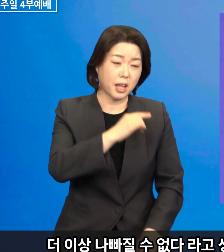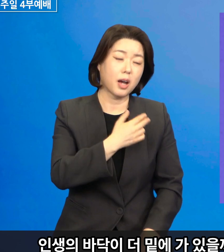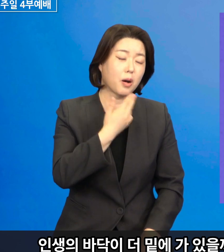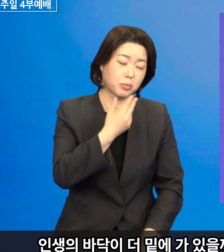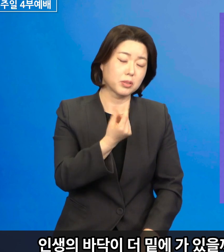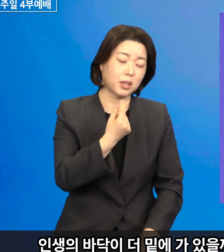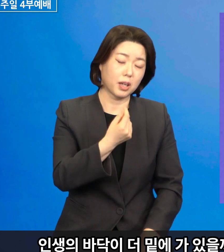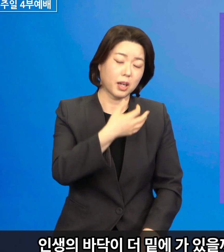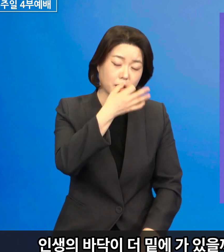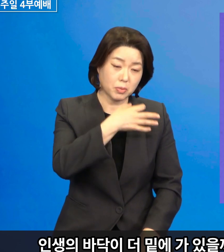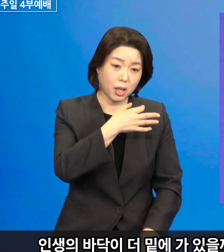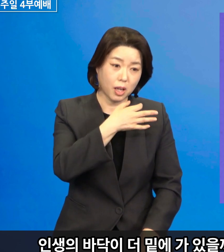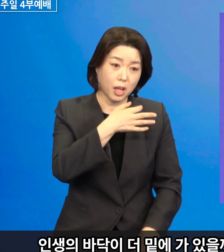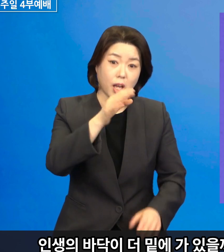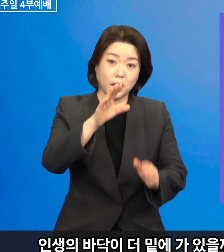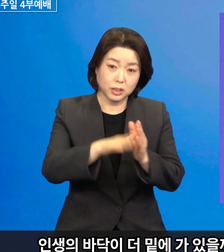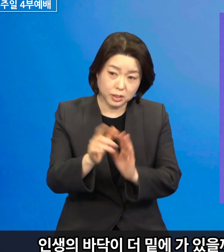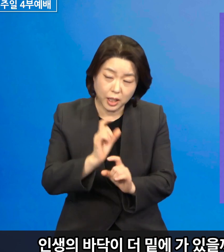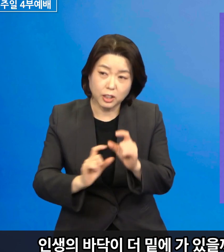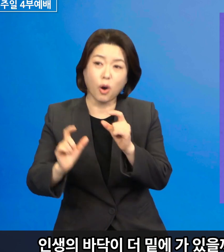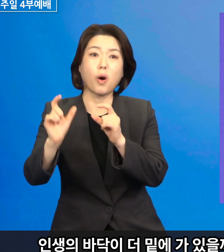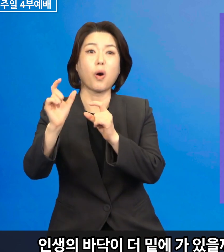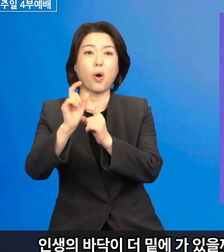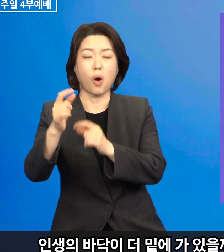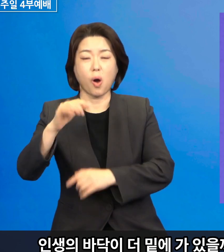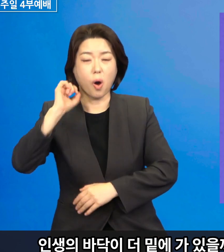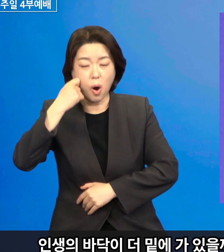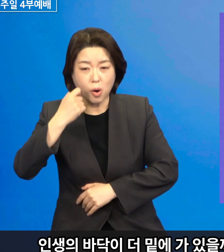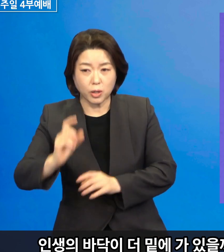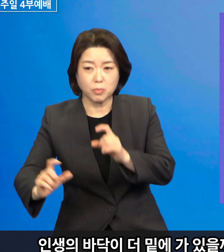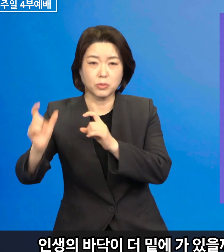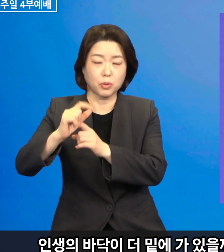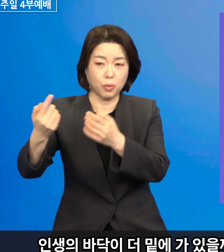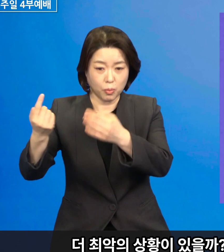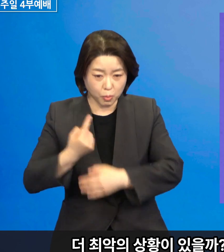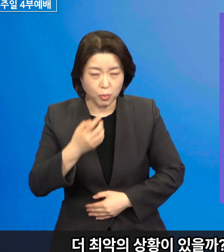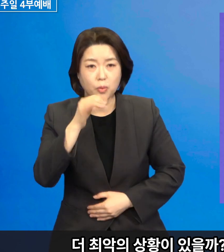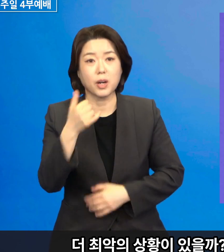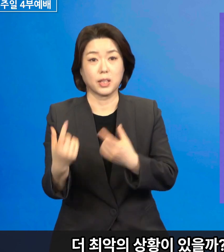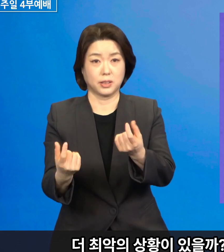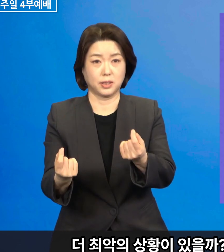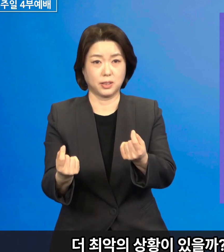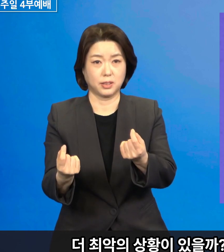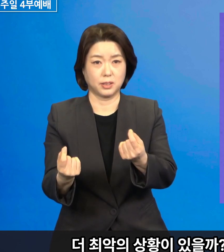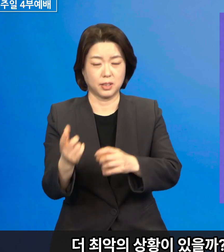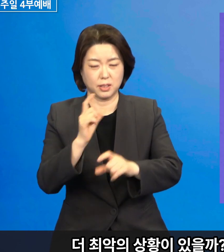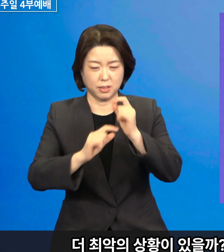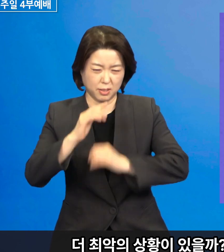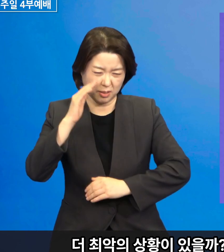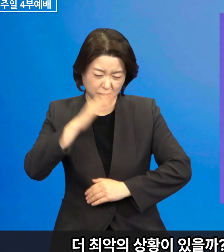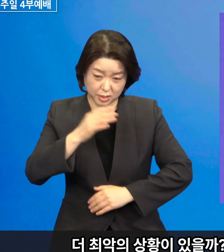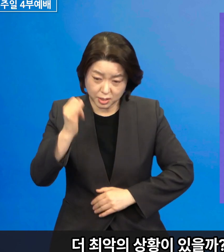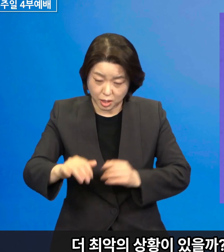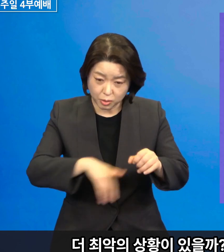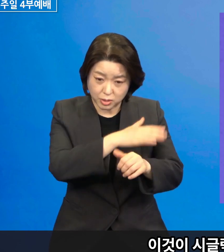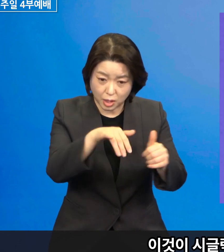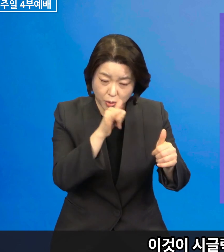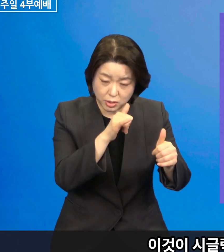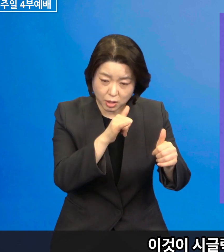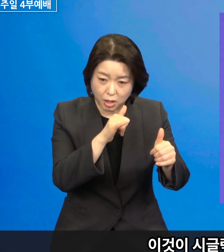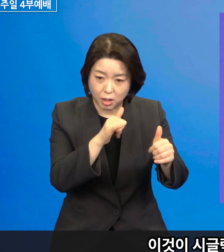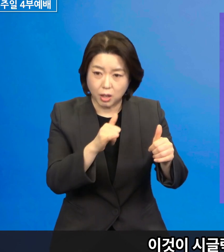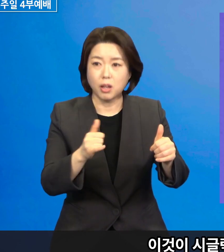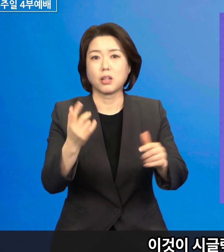야, 인생의 바닥이 더 밑에가 있을까 싶은데 더 바닥이 있었던 거예요. 더 최악의 상황이 있을까? 그 다음에 또 있었던 거예요.